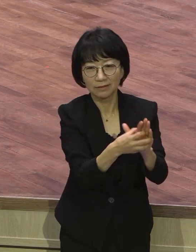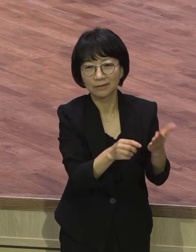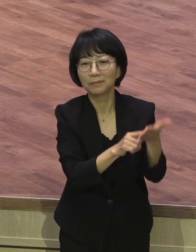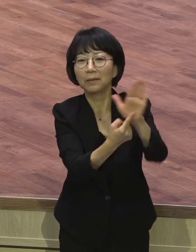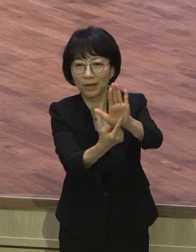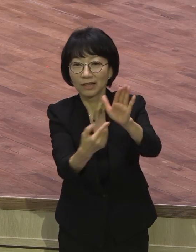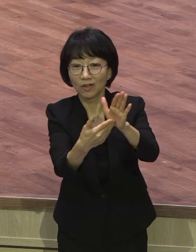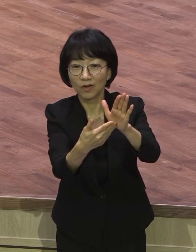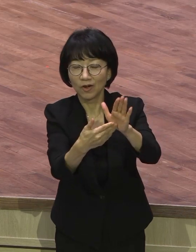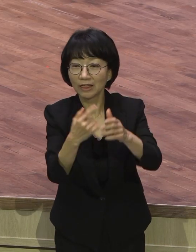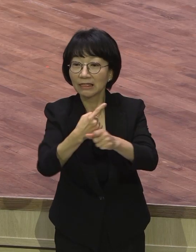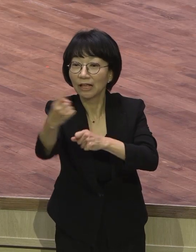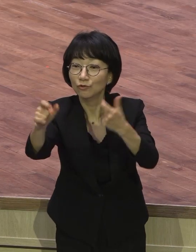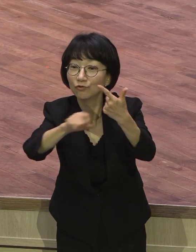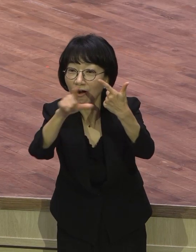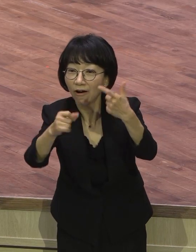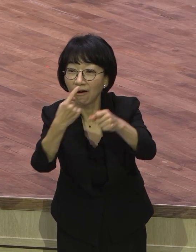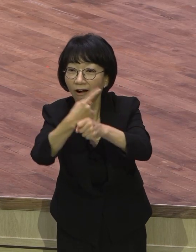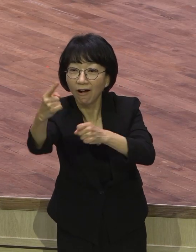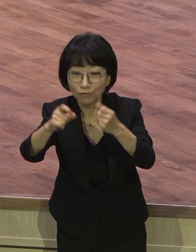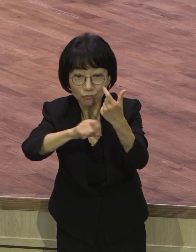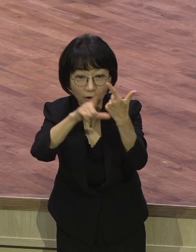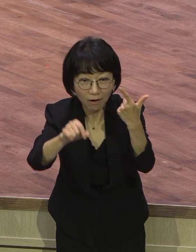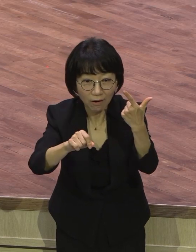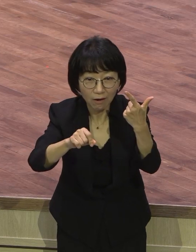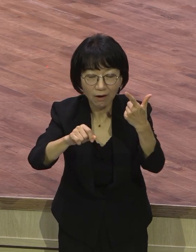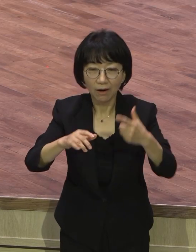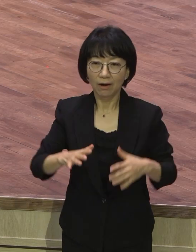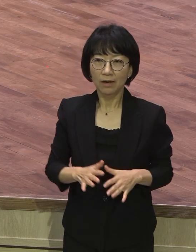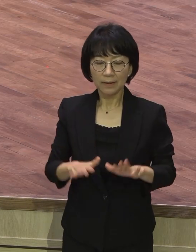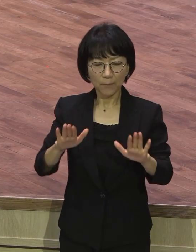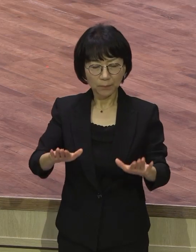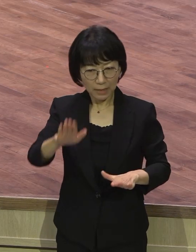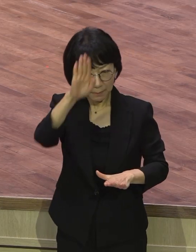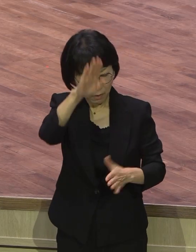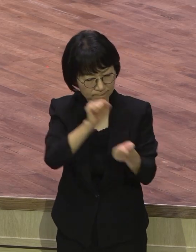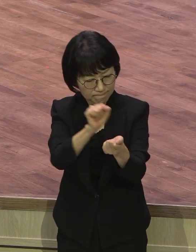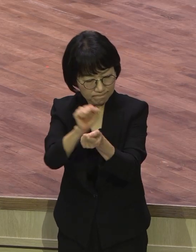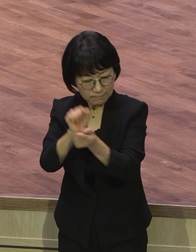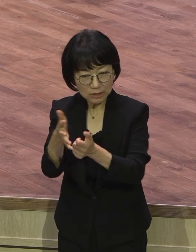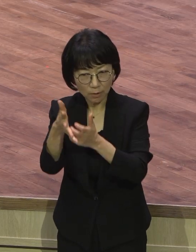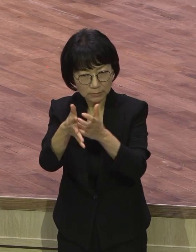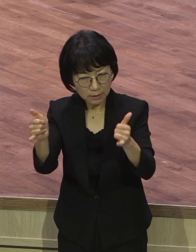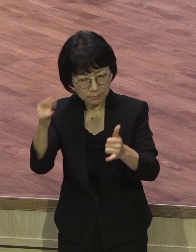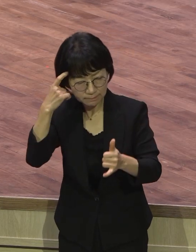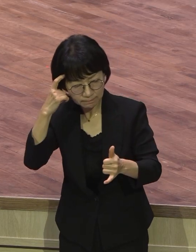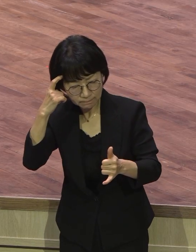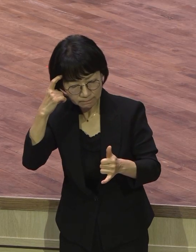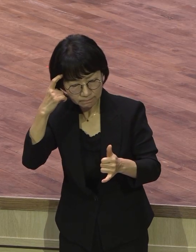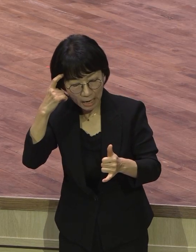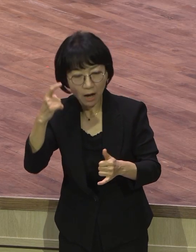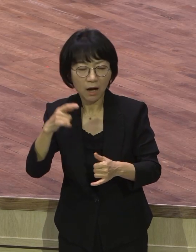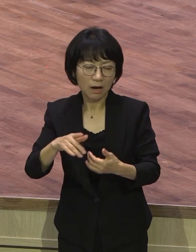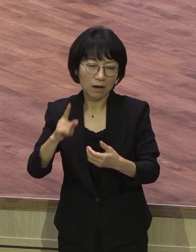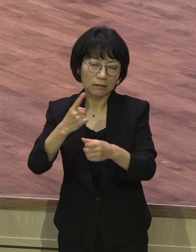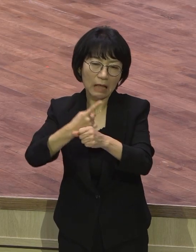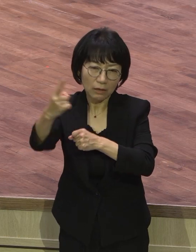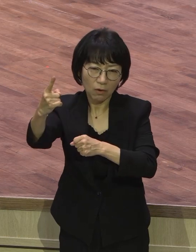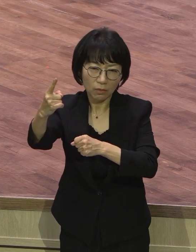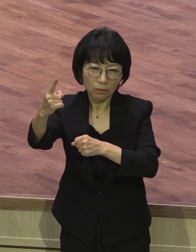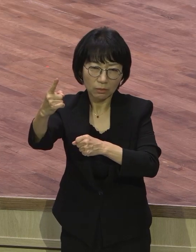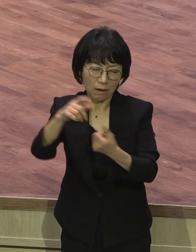내년 6월도 마찬가지입니다. 전문가들, 네이처는 전문가들의 코로나19